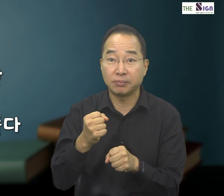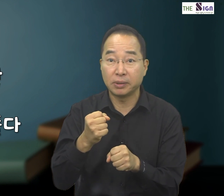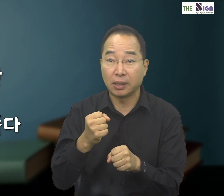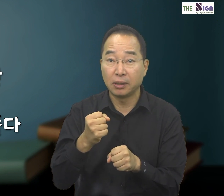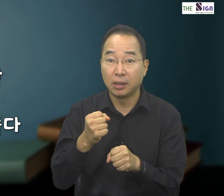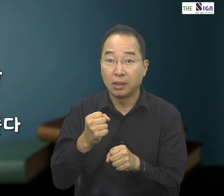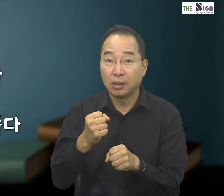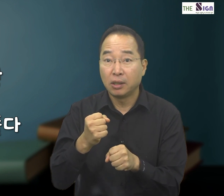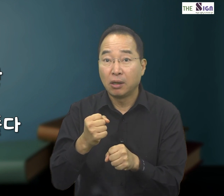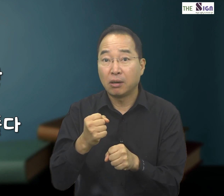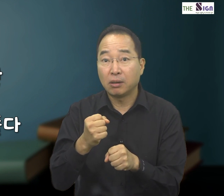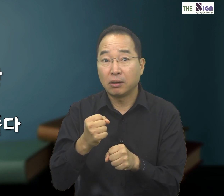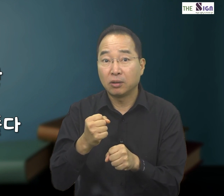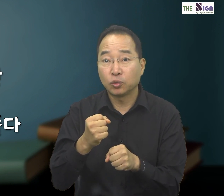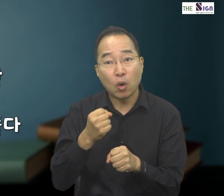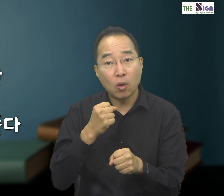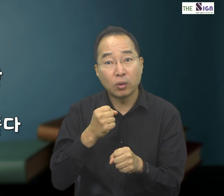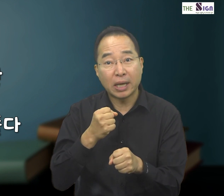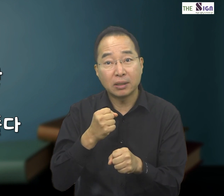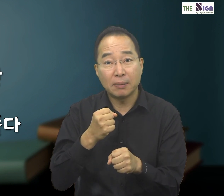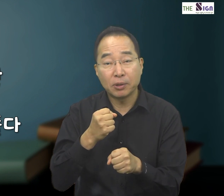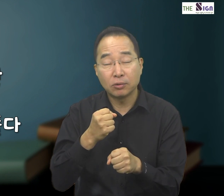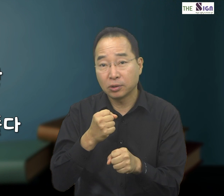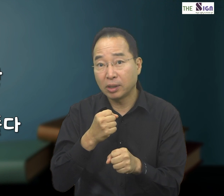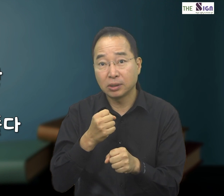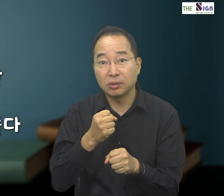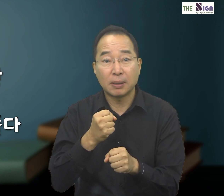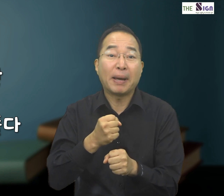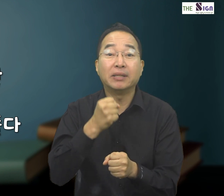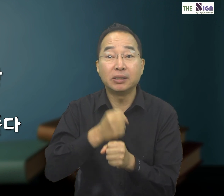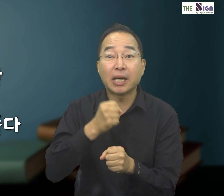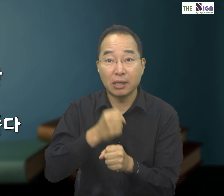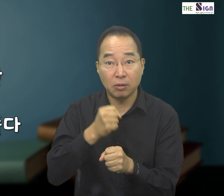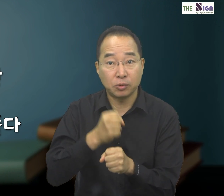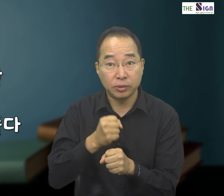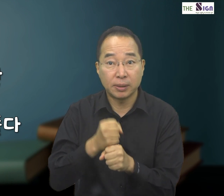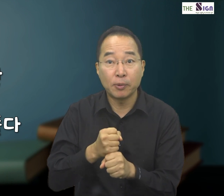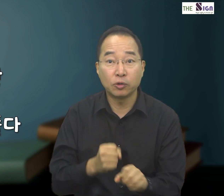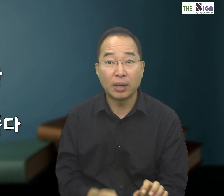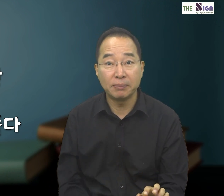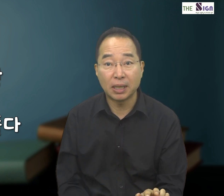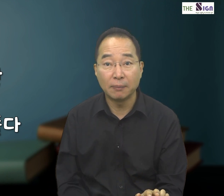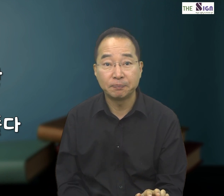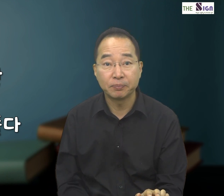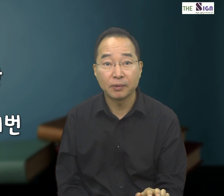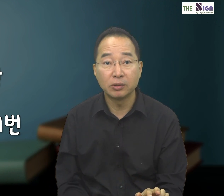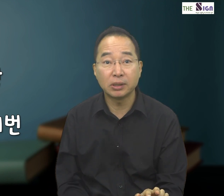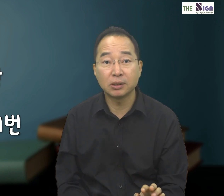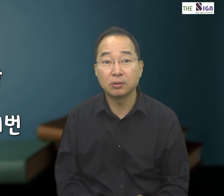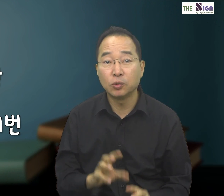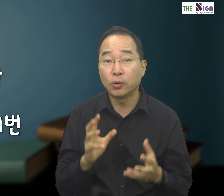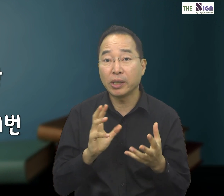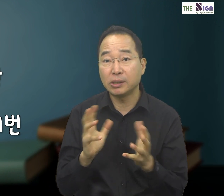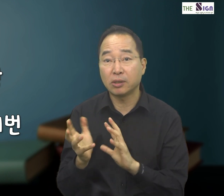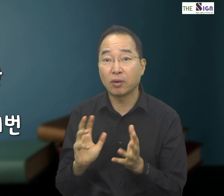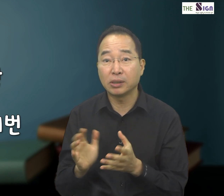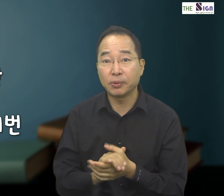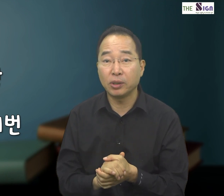있습니다. 또 다른 한편으로 저 같은 경우 이제 만들다 개념으로 이제 보기도 합니다. 어쨌든 이런 게 이제 여러 가지